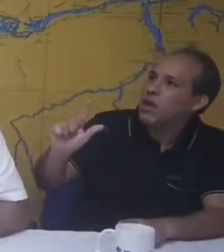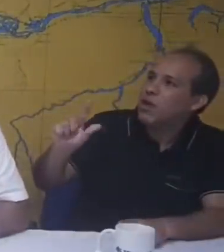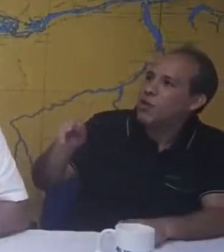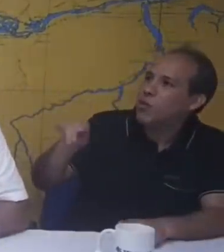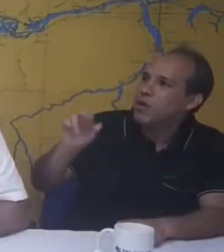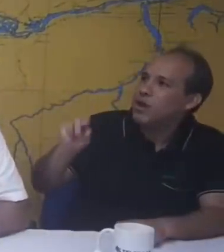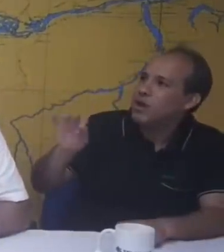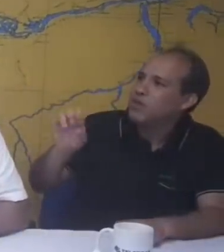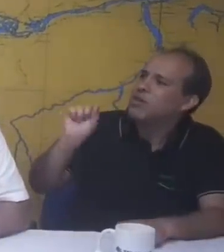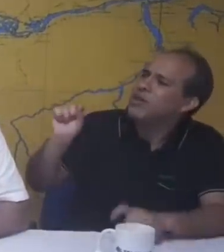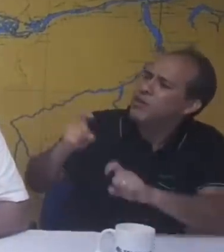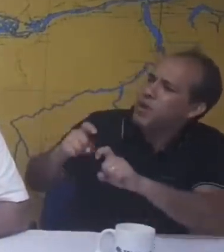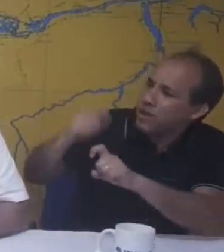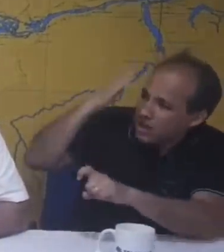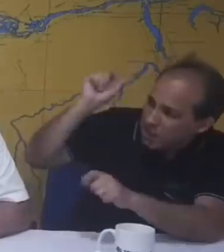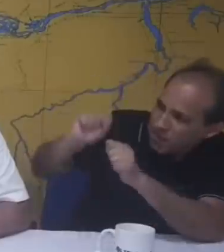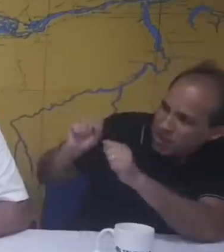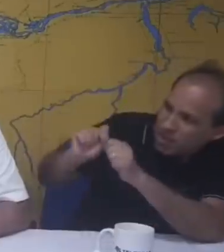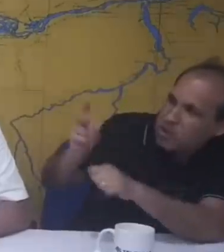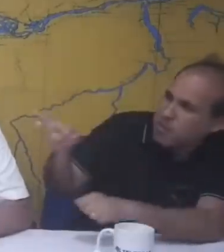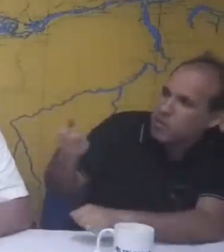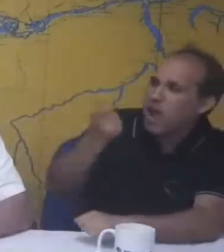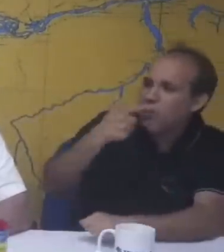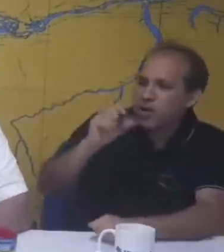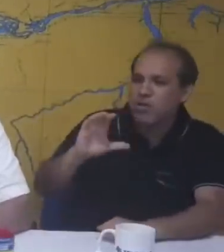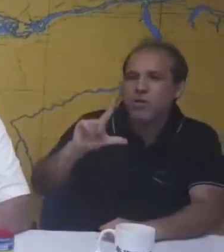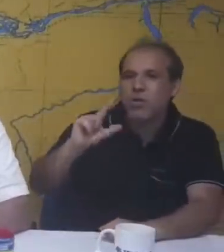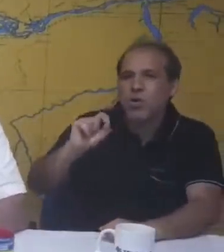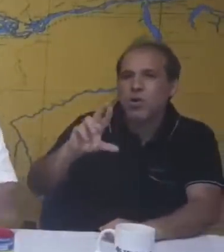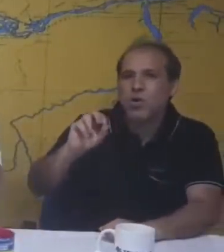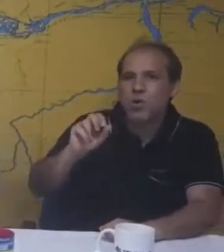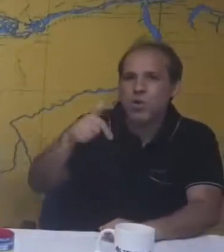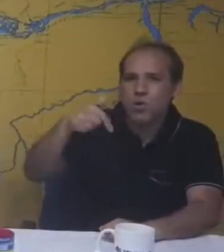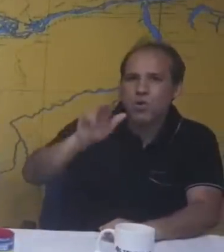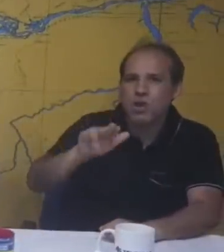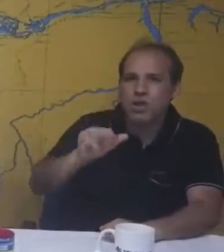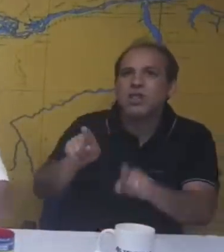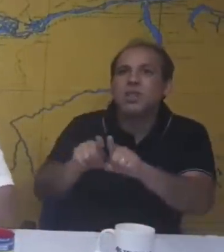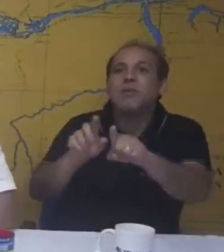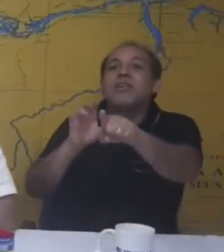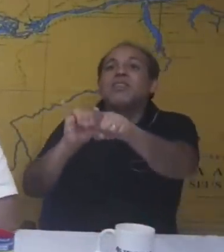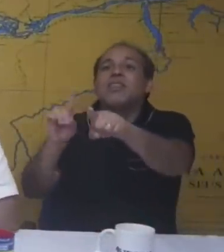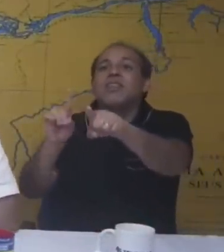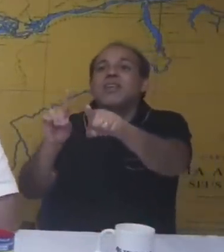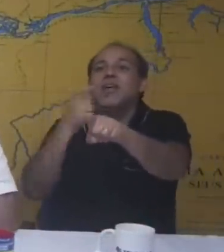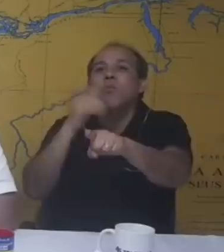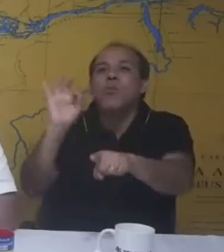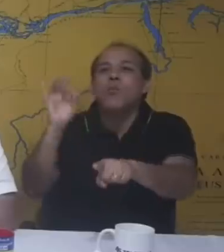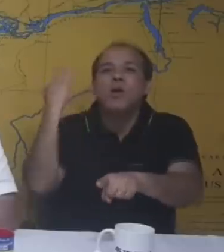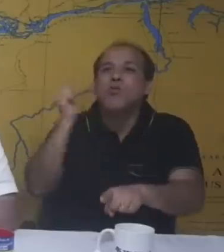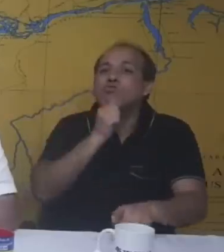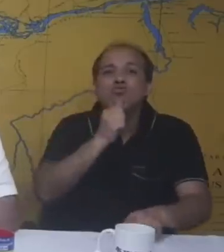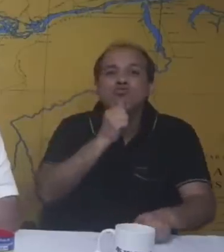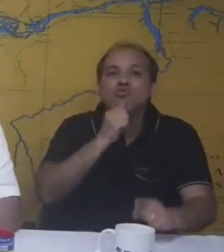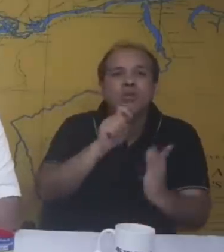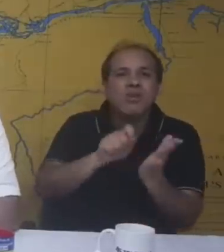aqui, quem é o médico aqui? O médico já sabe o que fazer ou não? Cloroquina, valeu. Pegou, Cid? Sim, senhor. Tomou cloroquina? Nada,